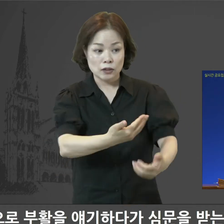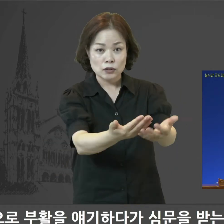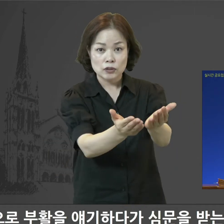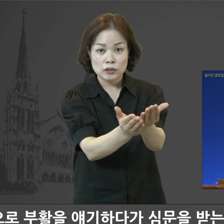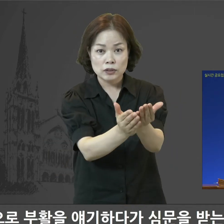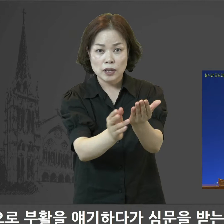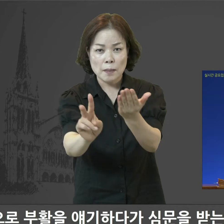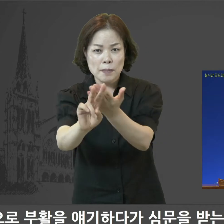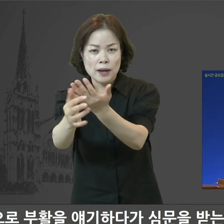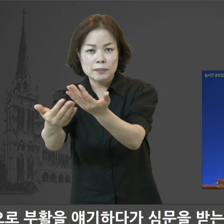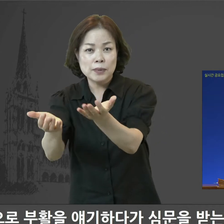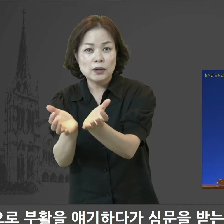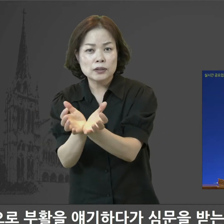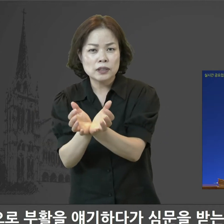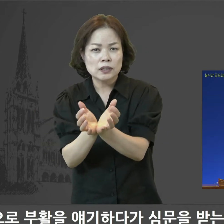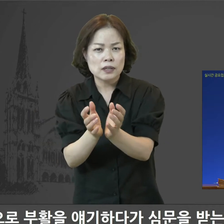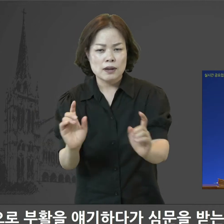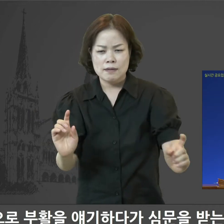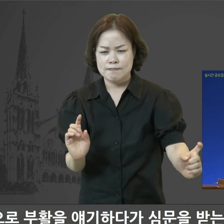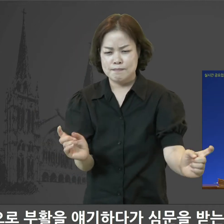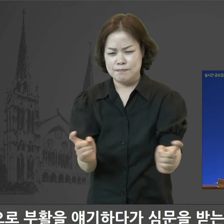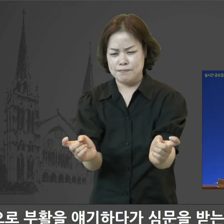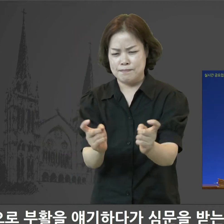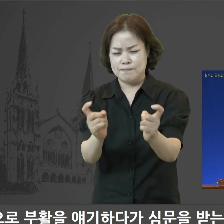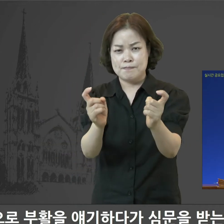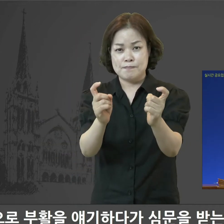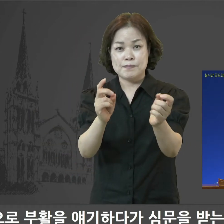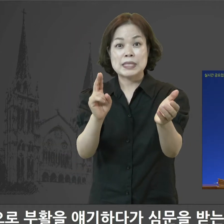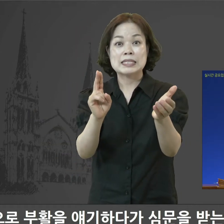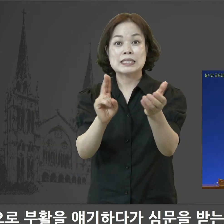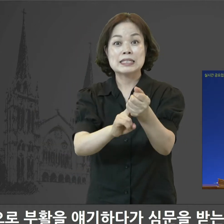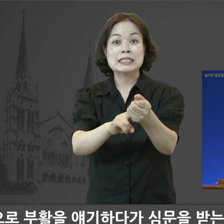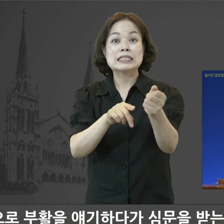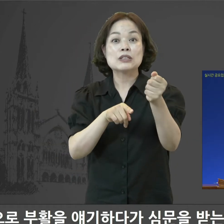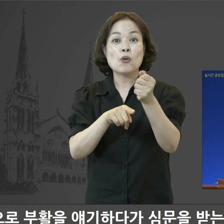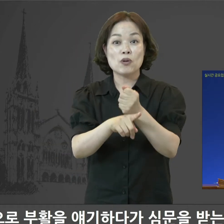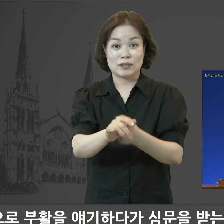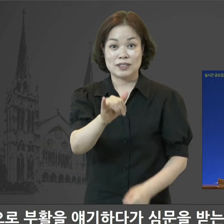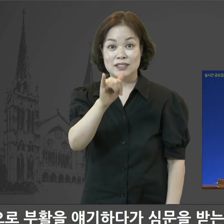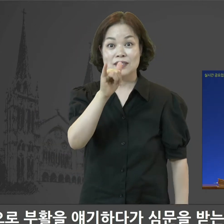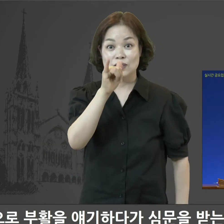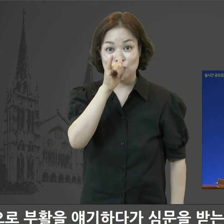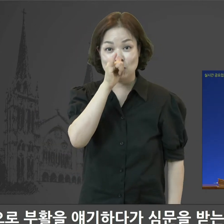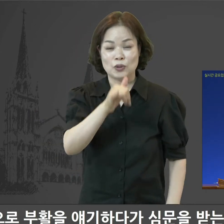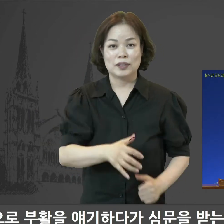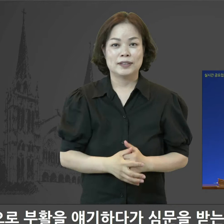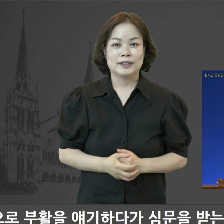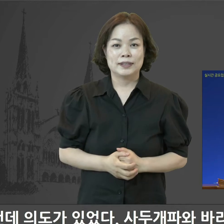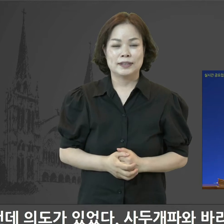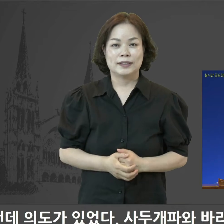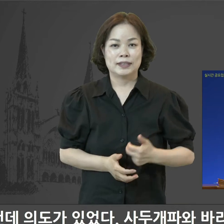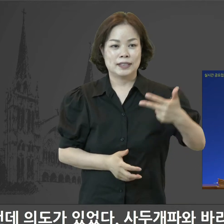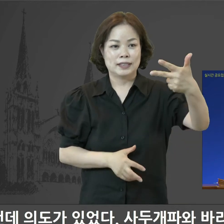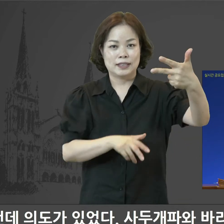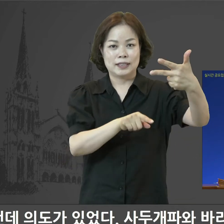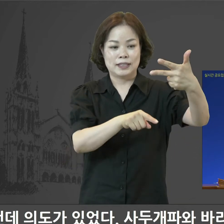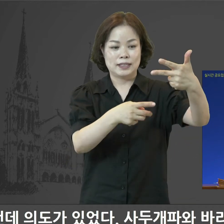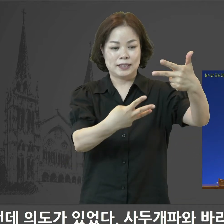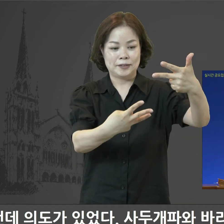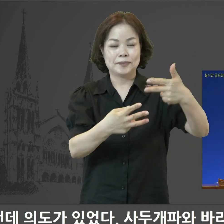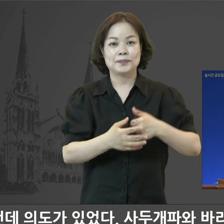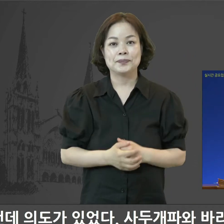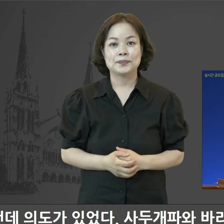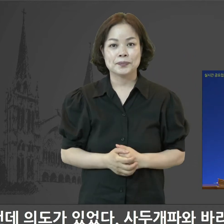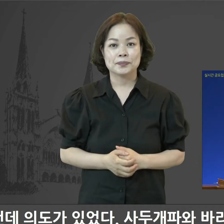사두개파들과 바리새인파 사이에 논쟁을 벌이게 할 의도가 있었다. 이렇게 사도행전이 기록을 하고 있죠. 자, 7절 제가